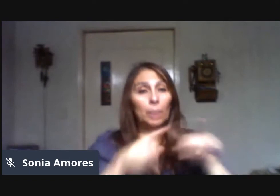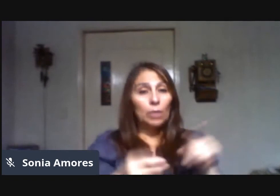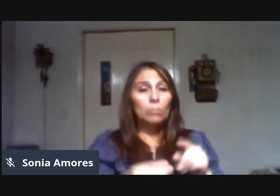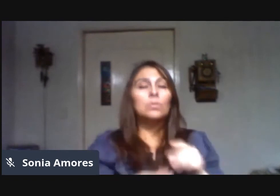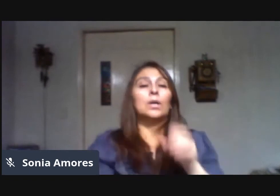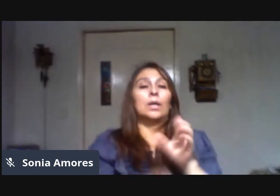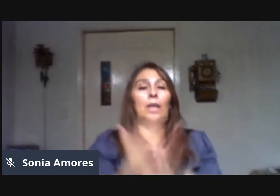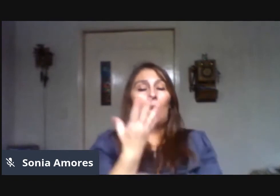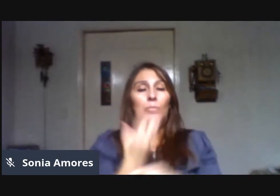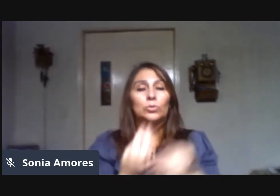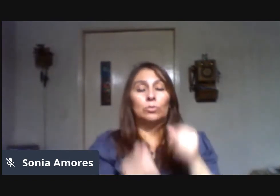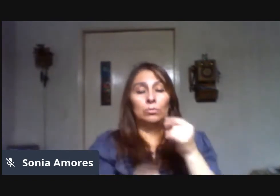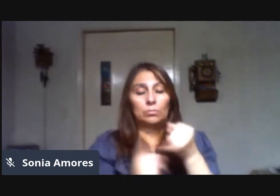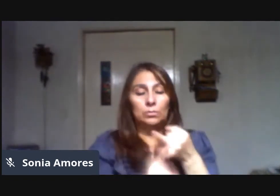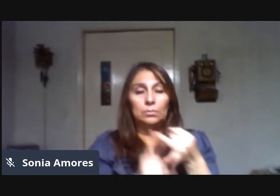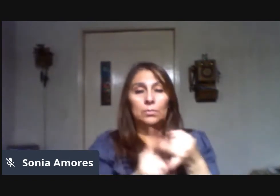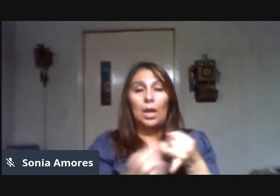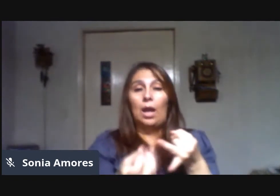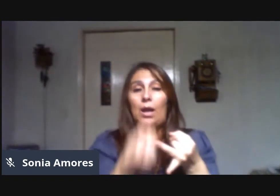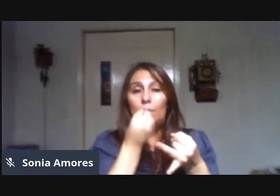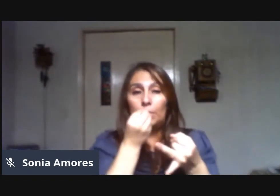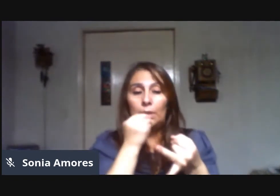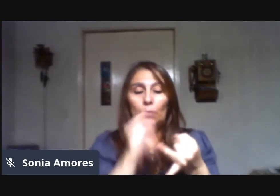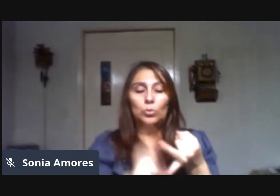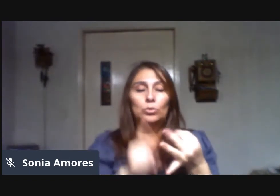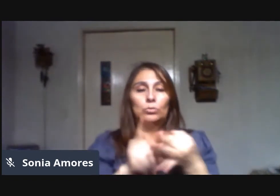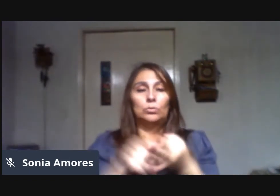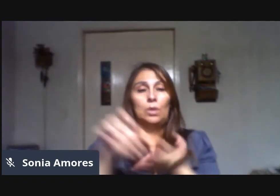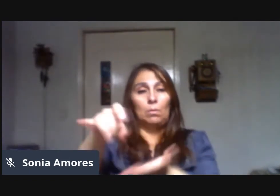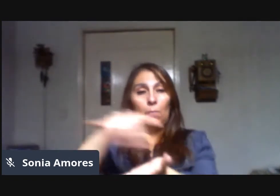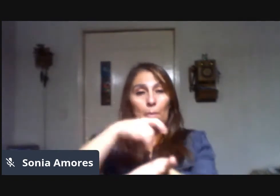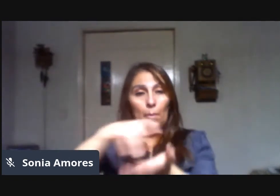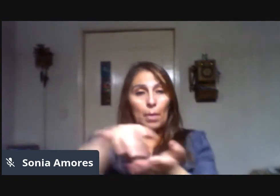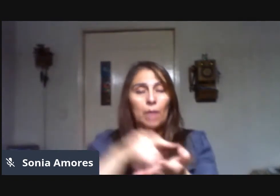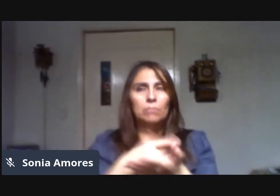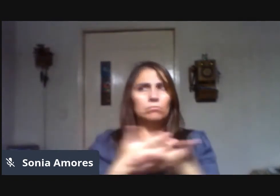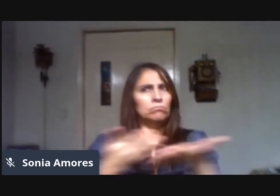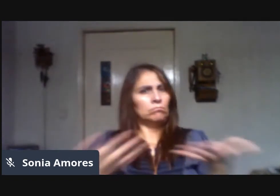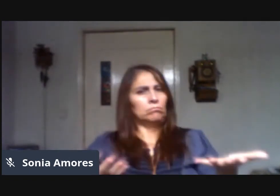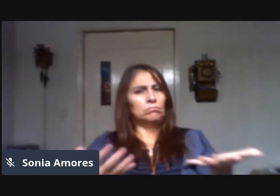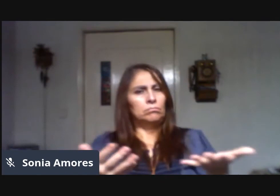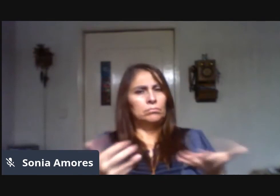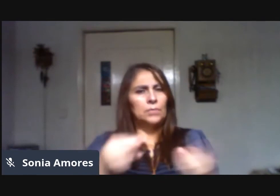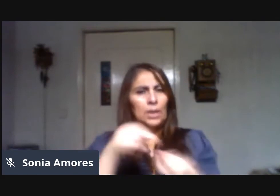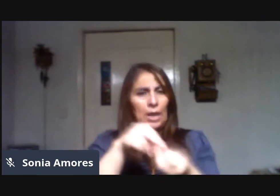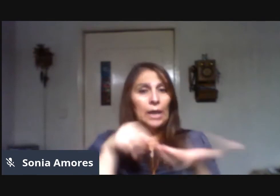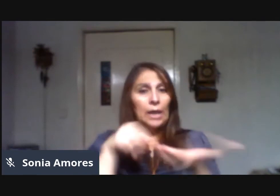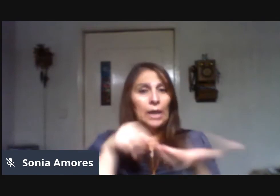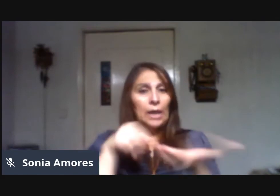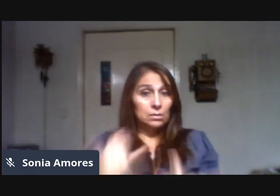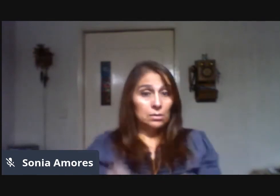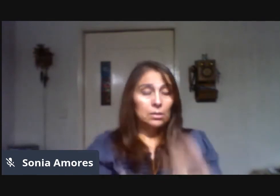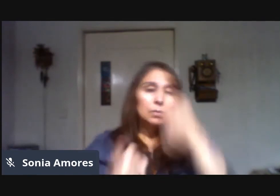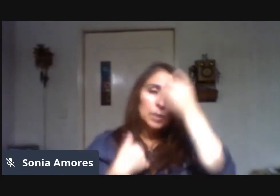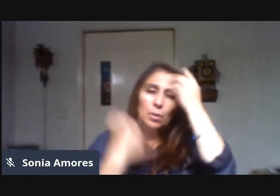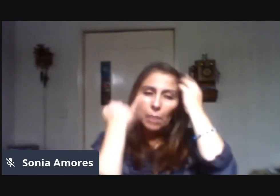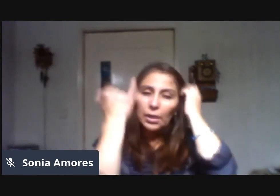podido responder frente a la crisis. ¿Cómo sería si la tierra